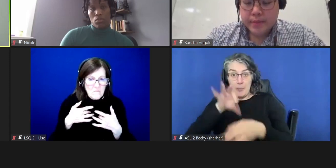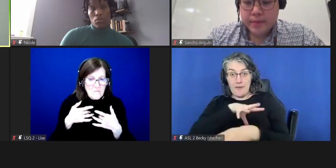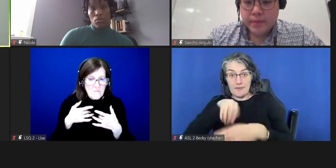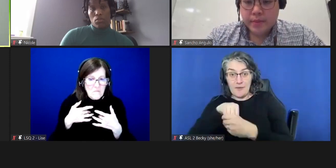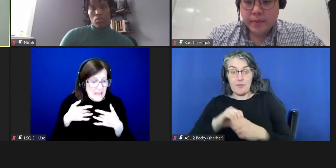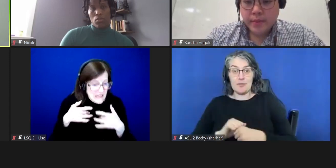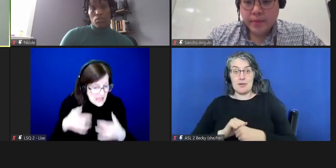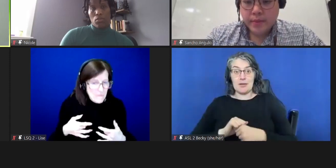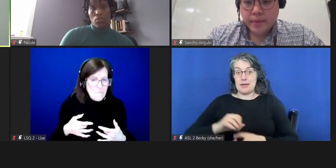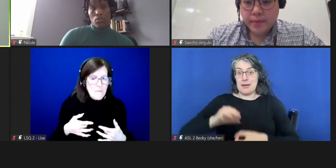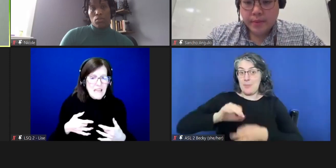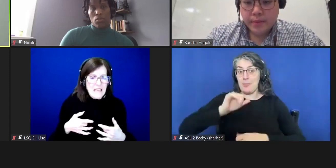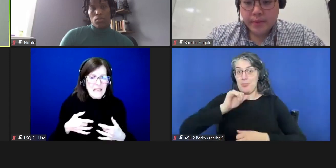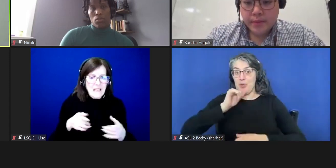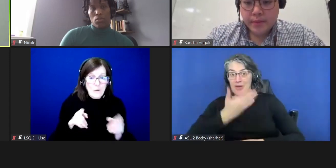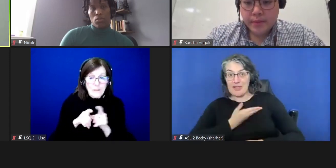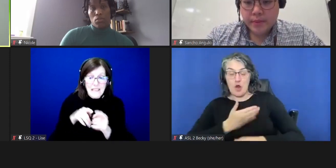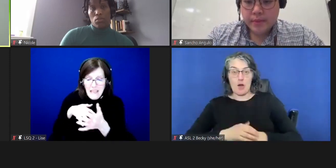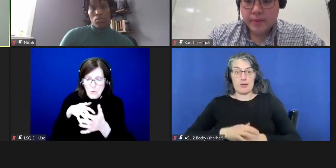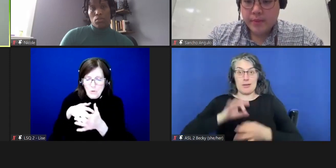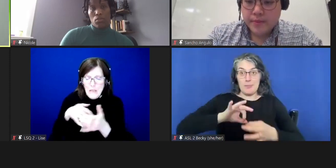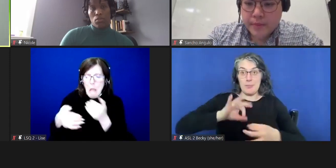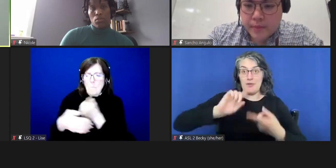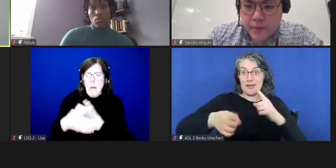d'être la parfaite étudiante